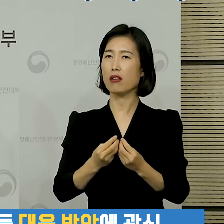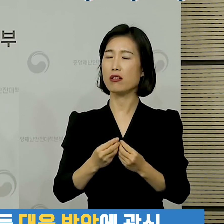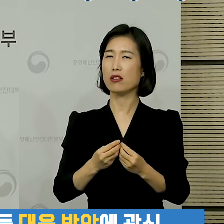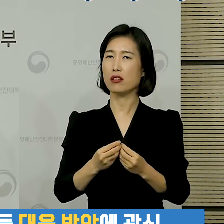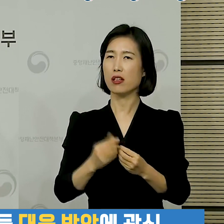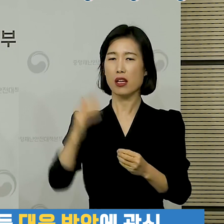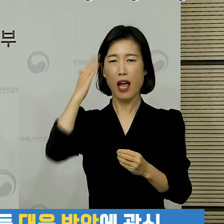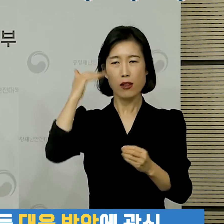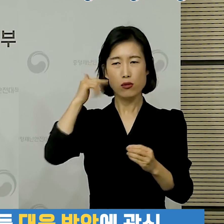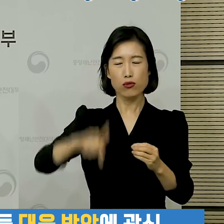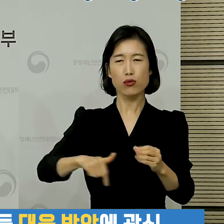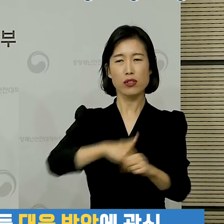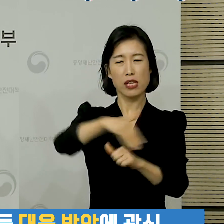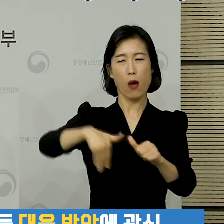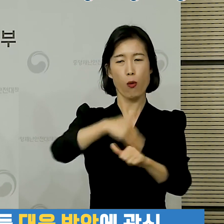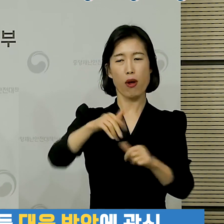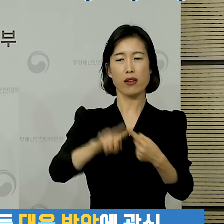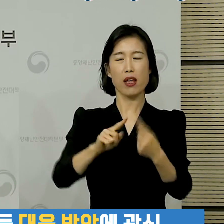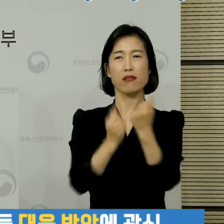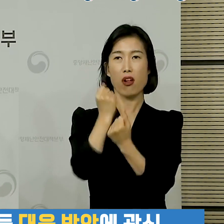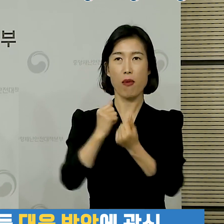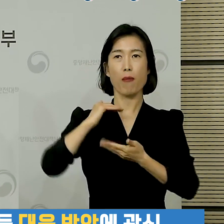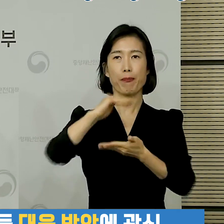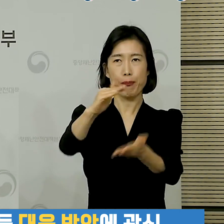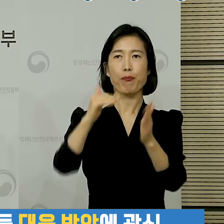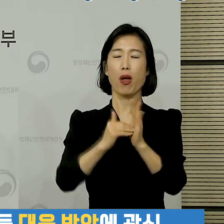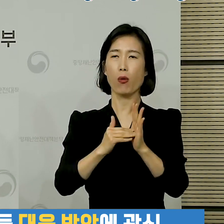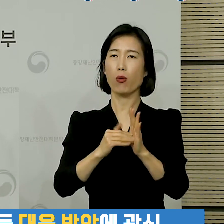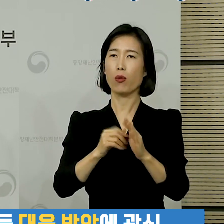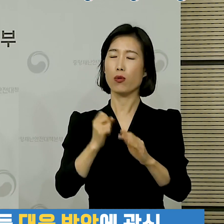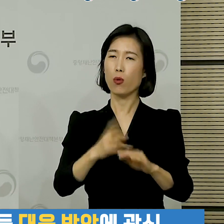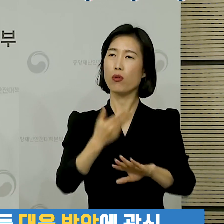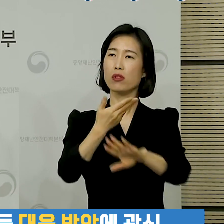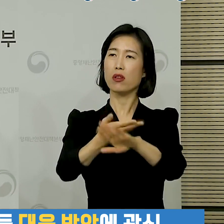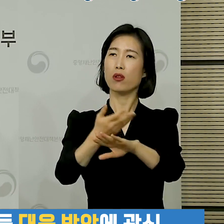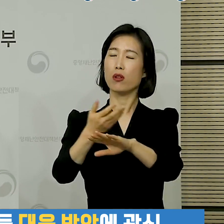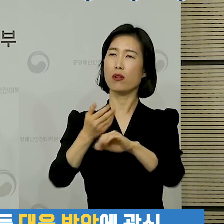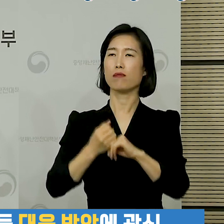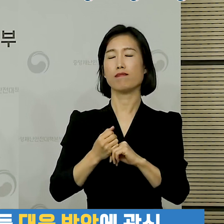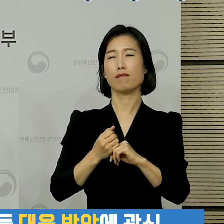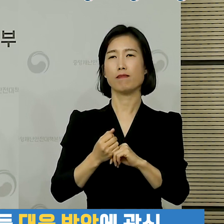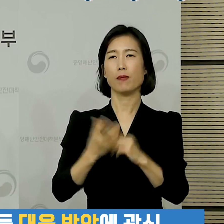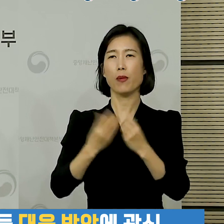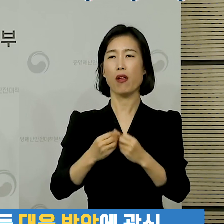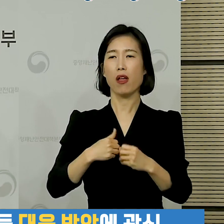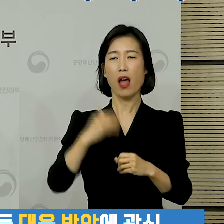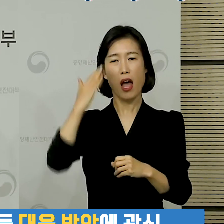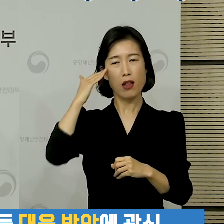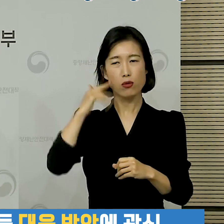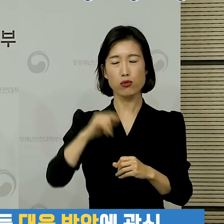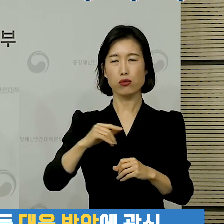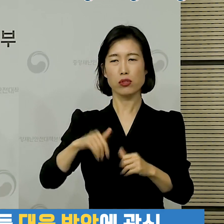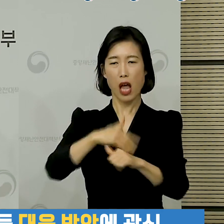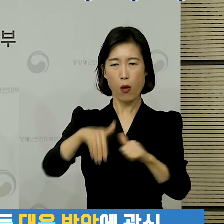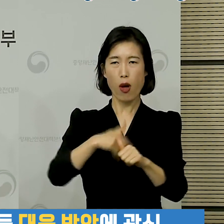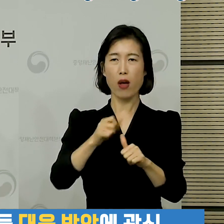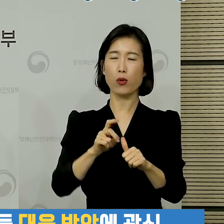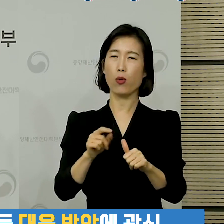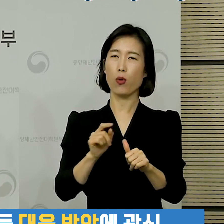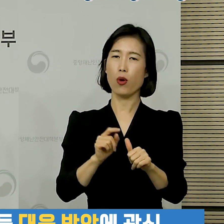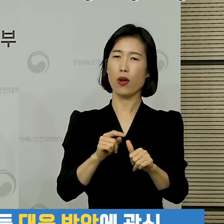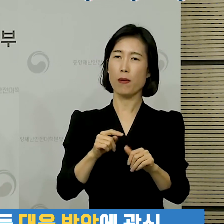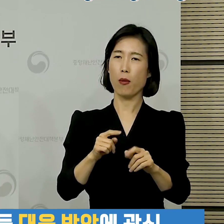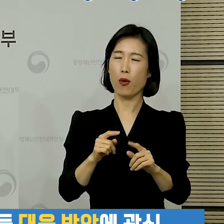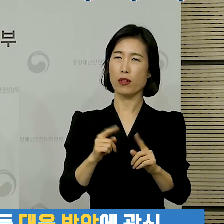한국의 어떤 상황에 대한 어떤 설명과 함께 다른 나라에 비해서 한국의 어떤 조치들의 여러 가지 어떤